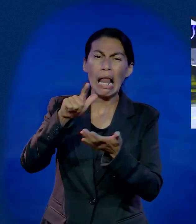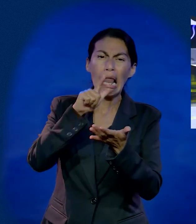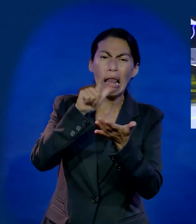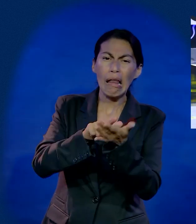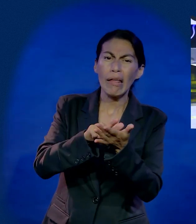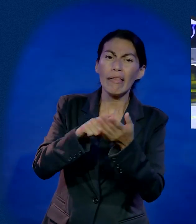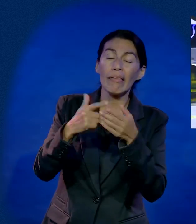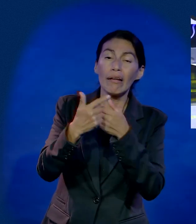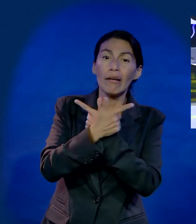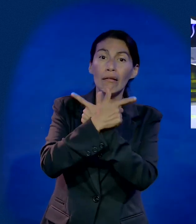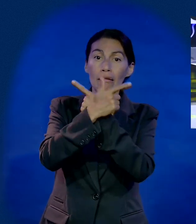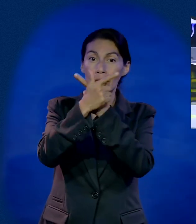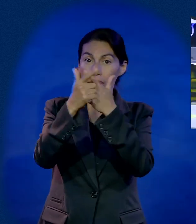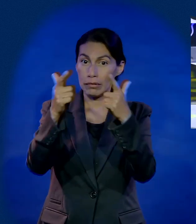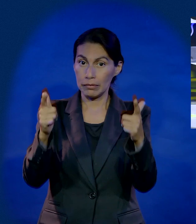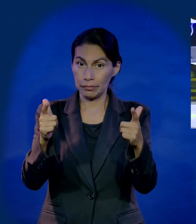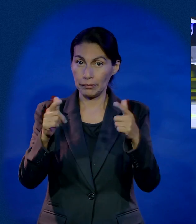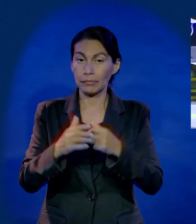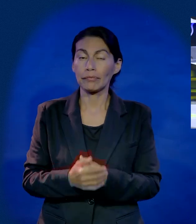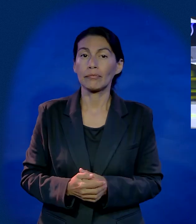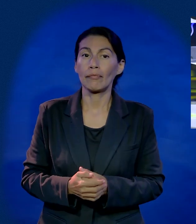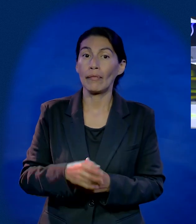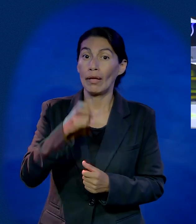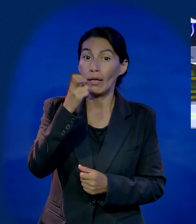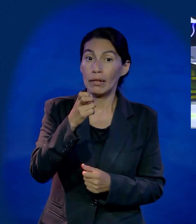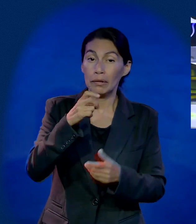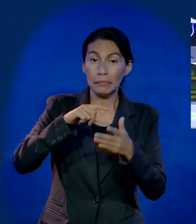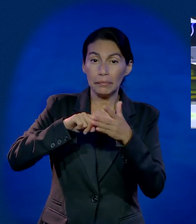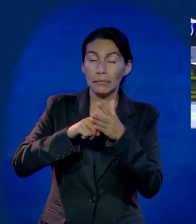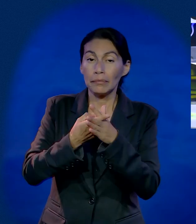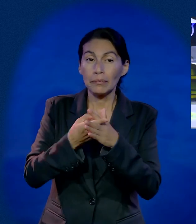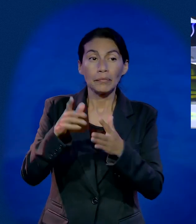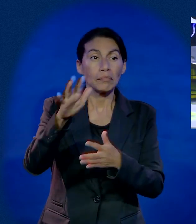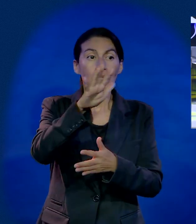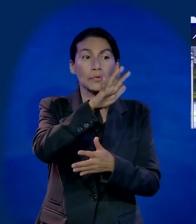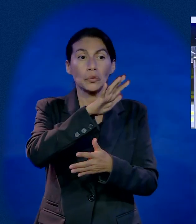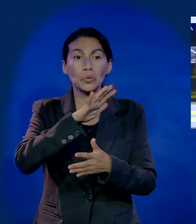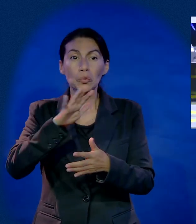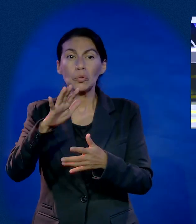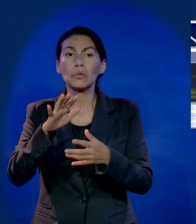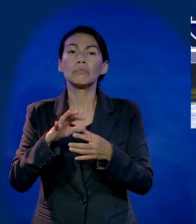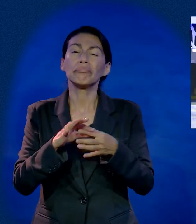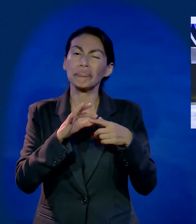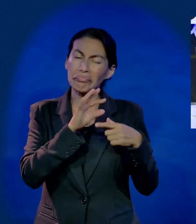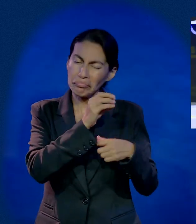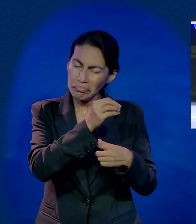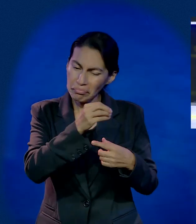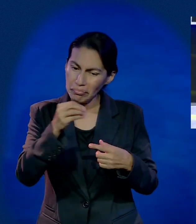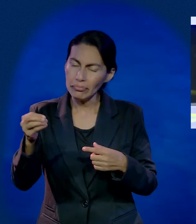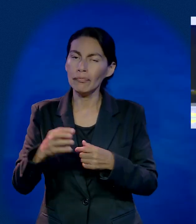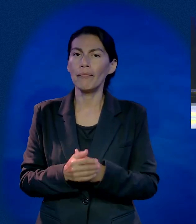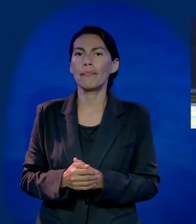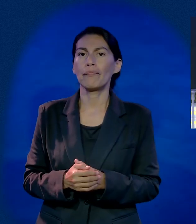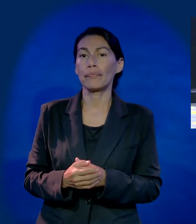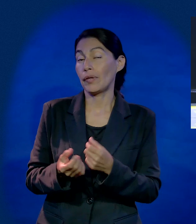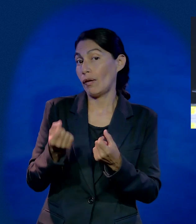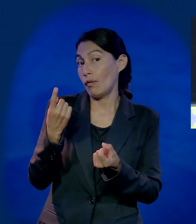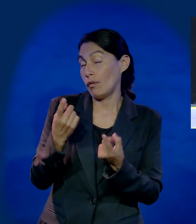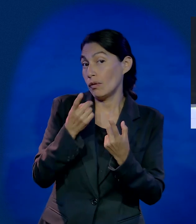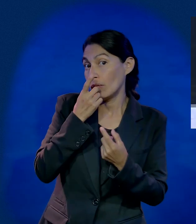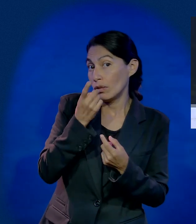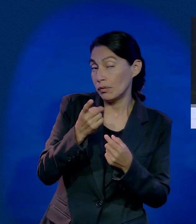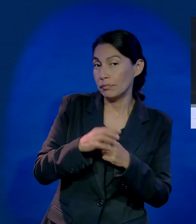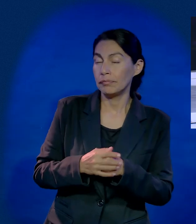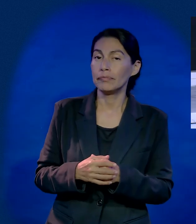llama libertad. La ley de la libertad es un principio que nos rige a todos. Y